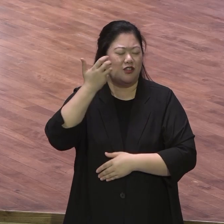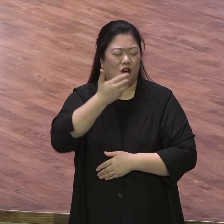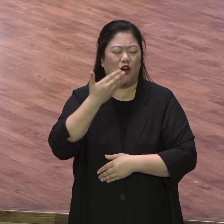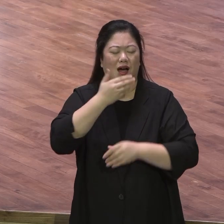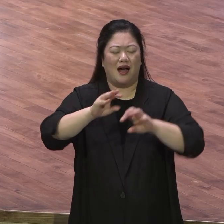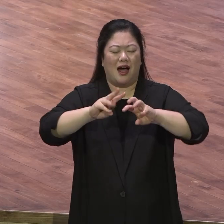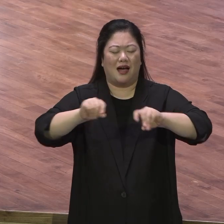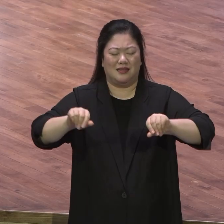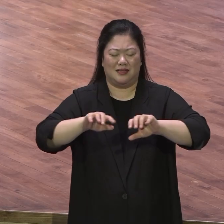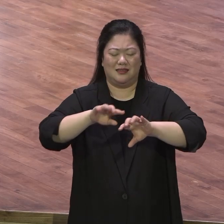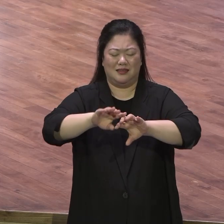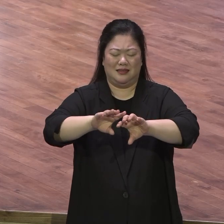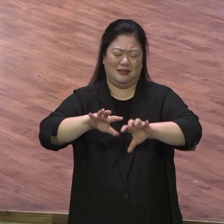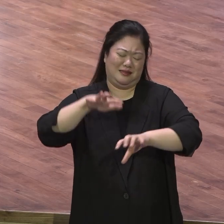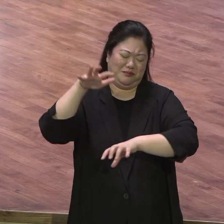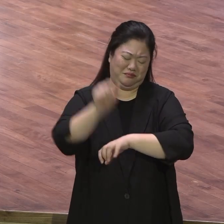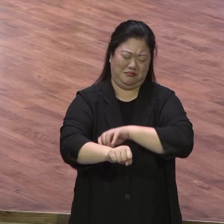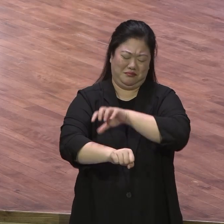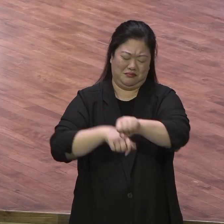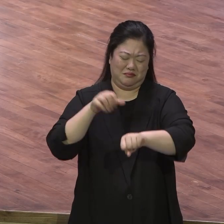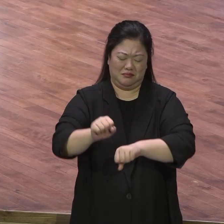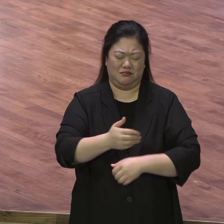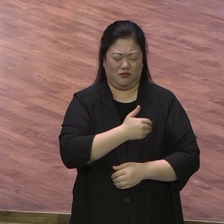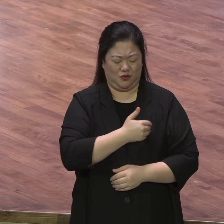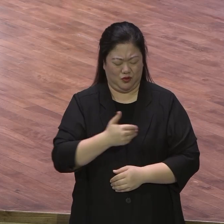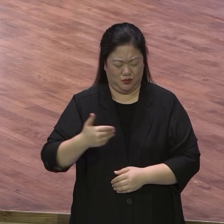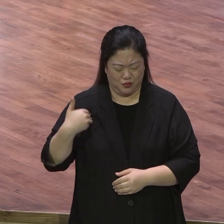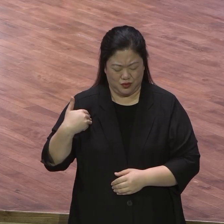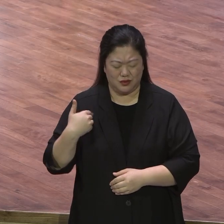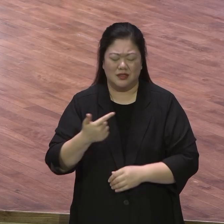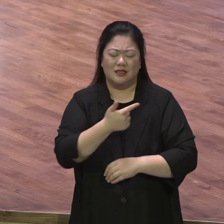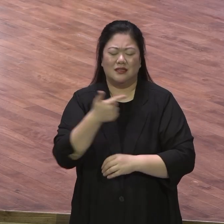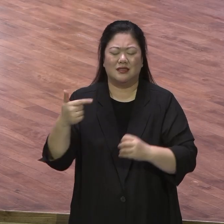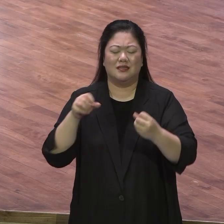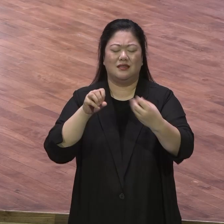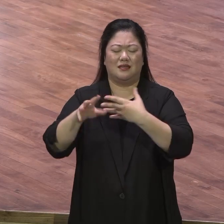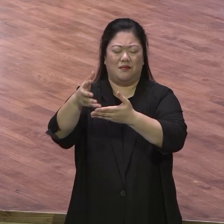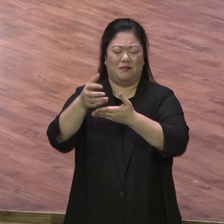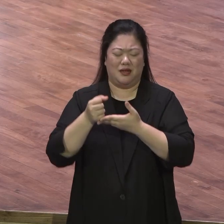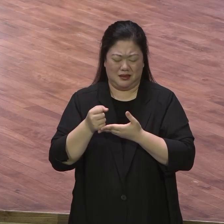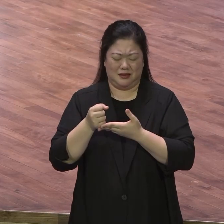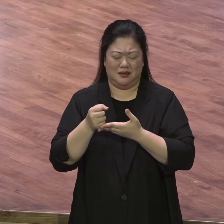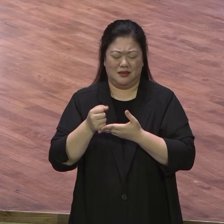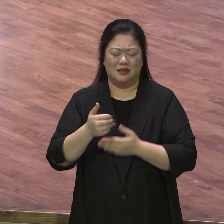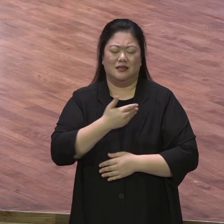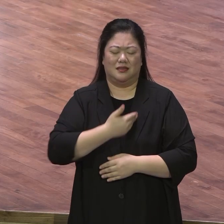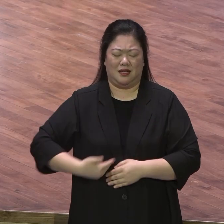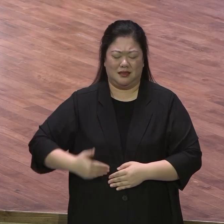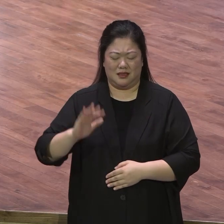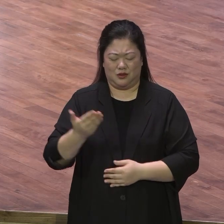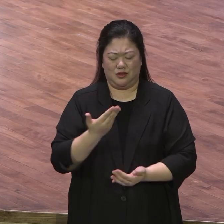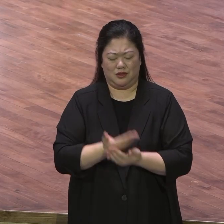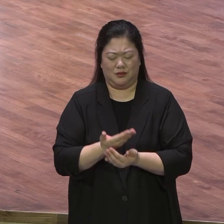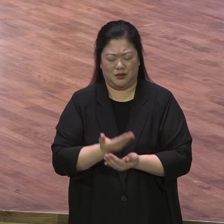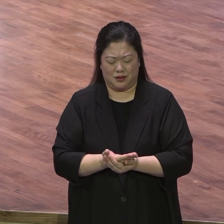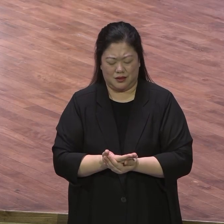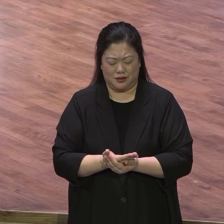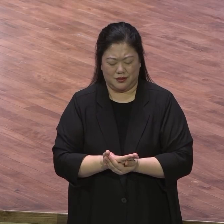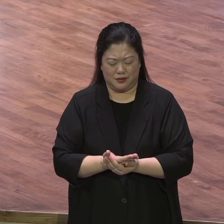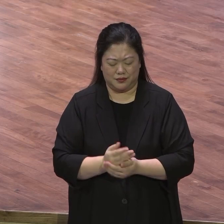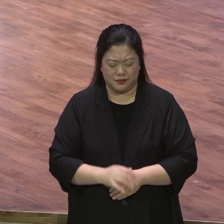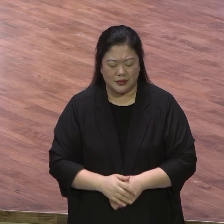자들 순종하는 자들 다 되어져서 큰 응답 받도록 하나님께서 역사하여 주옵소서